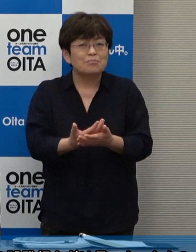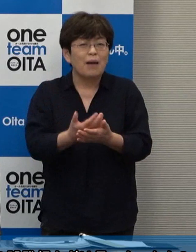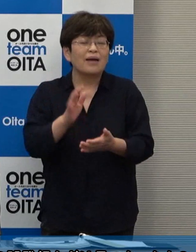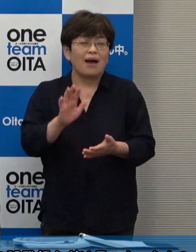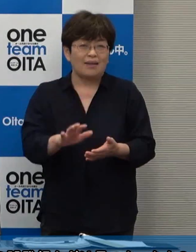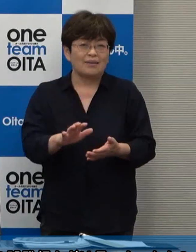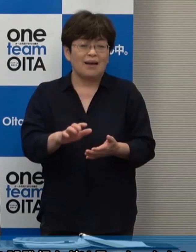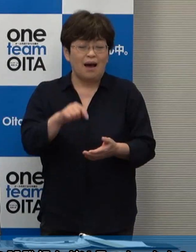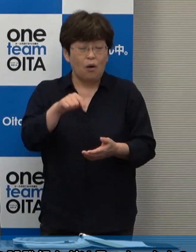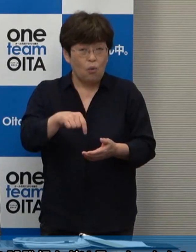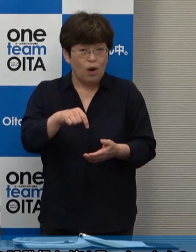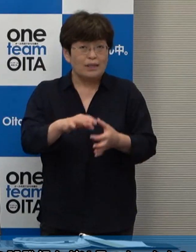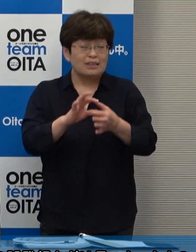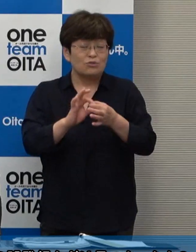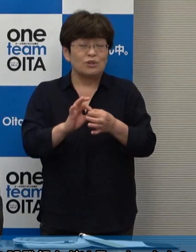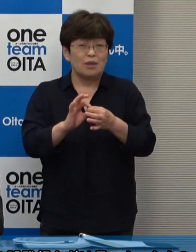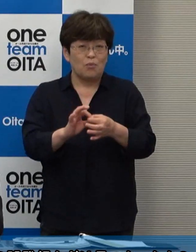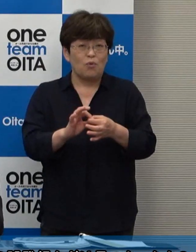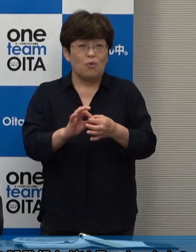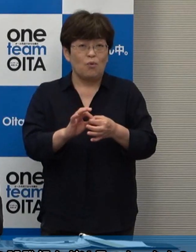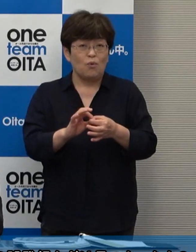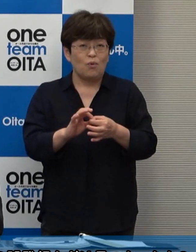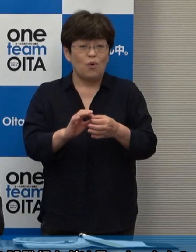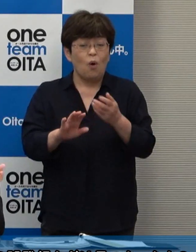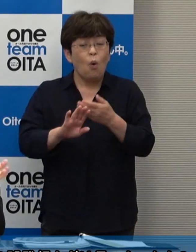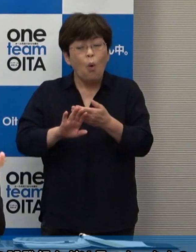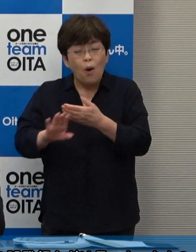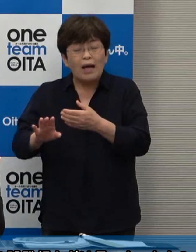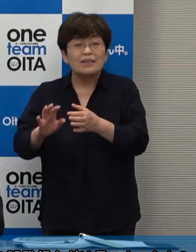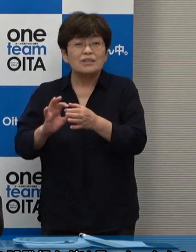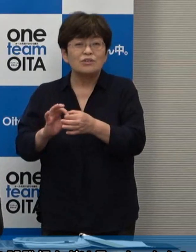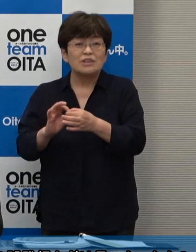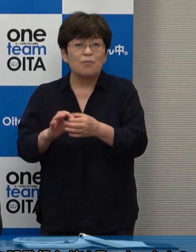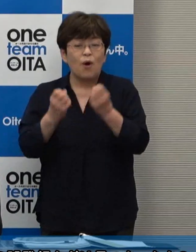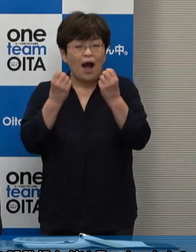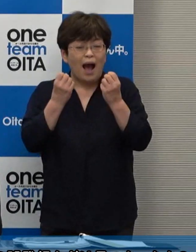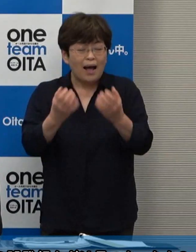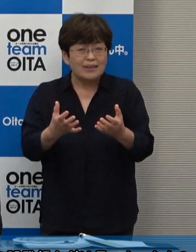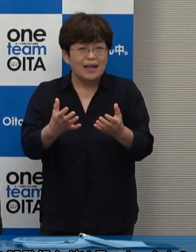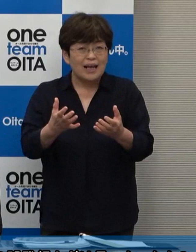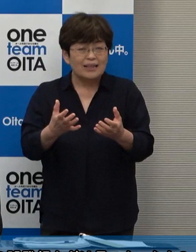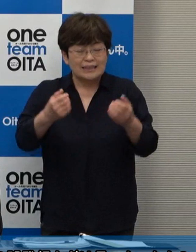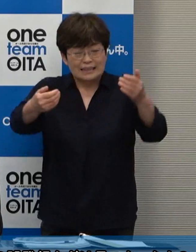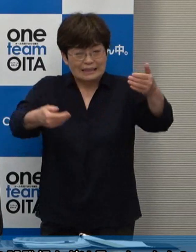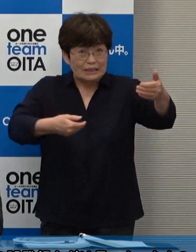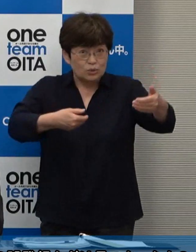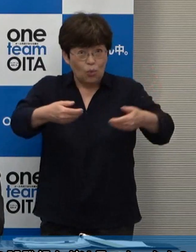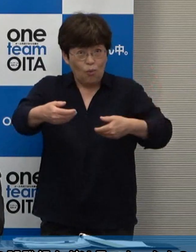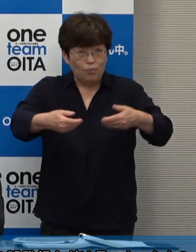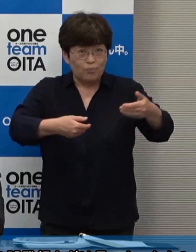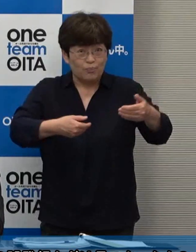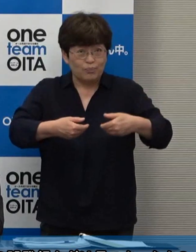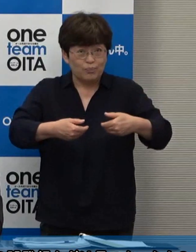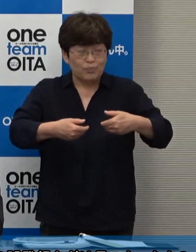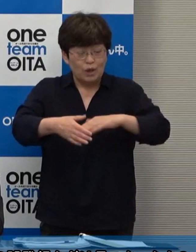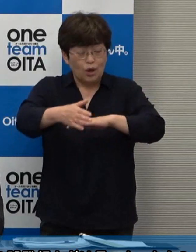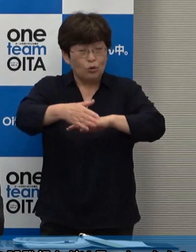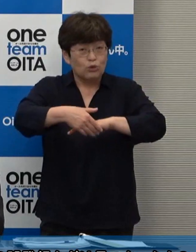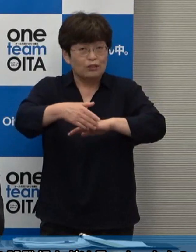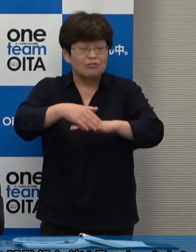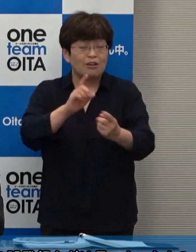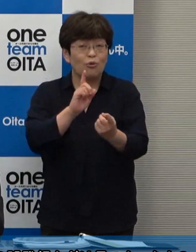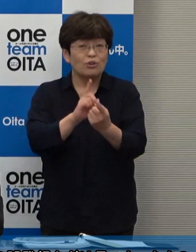だからそういう事案についてもそれ以外のことについても新たな問い合わせ等とそれから窓口で対応